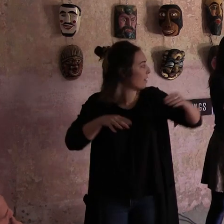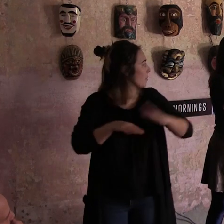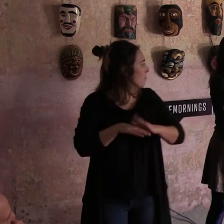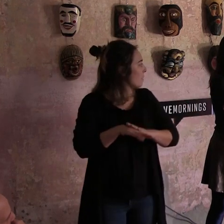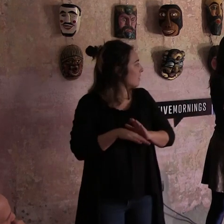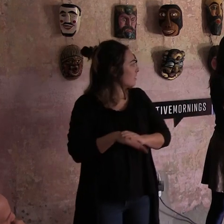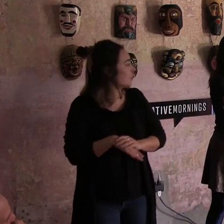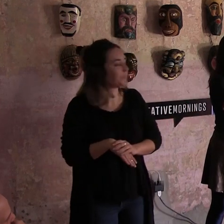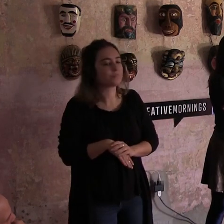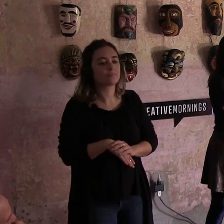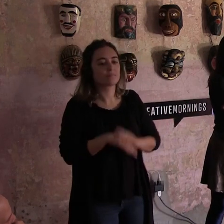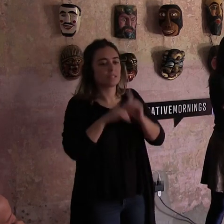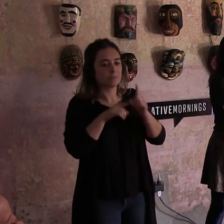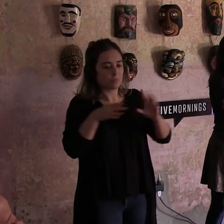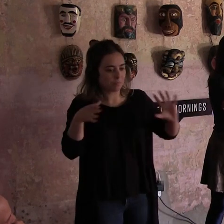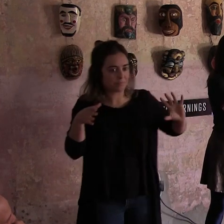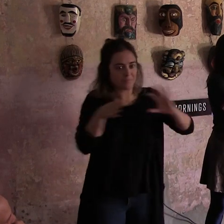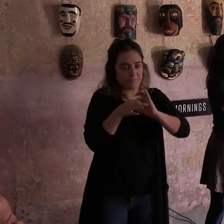sincronizados.